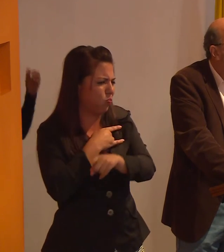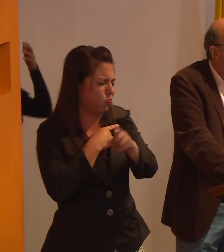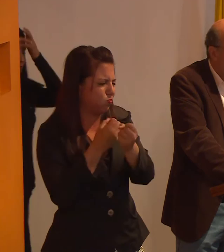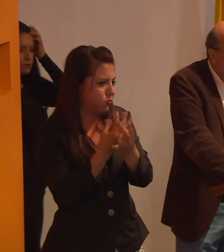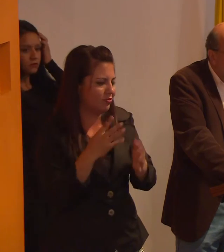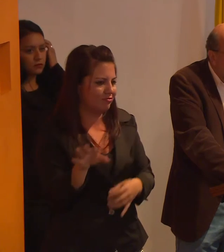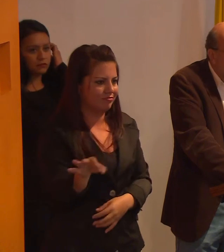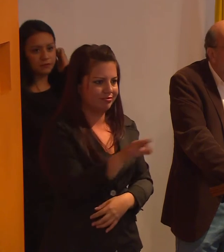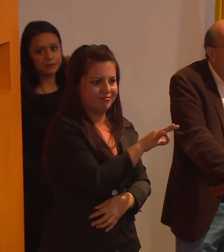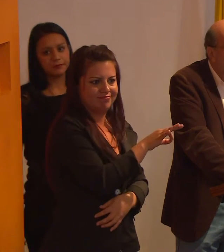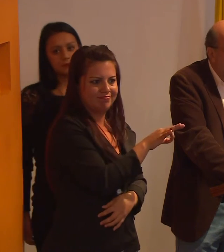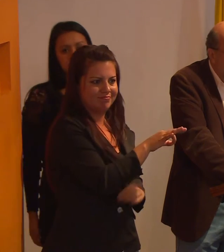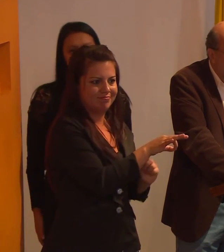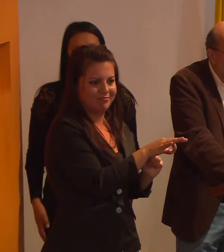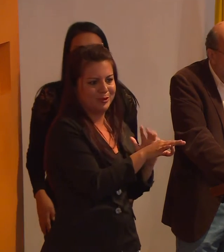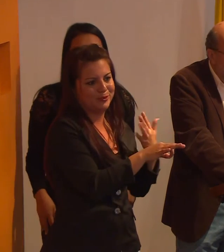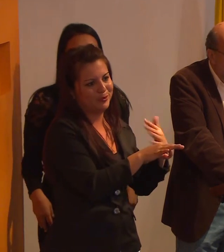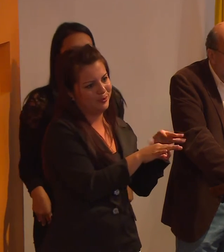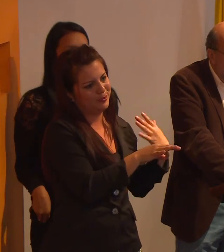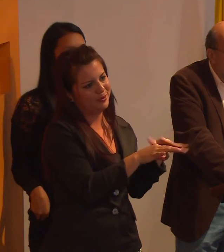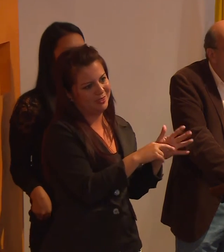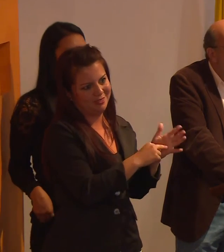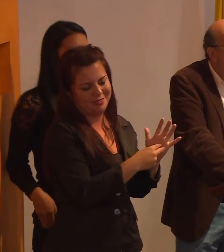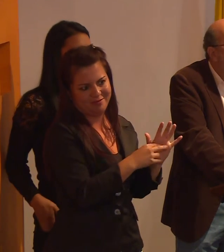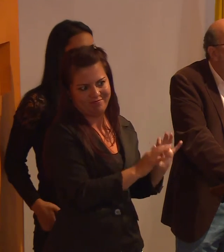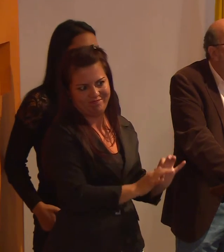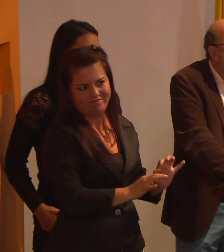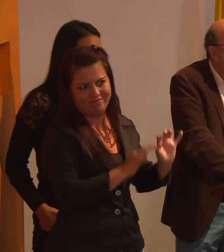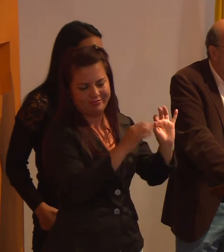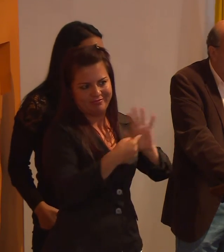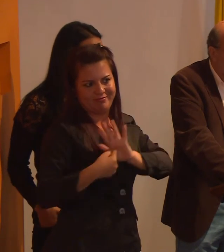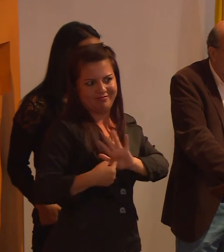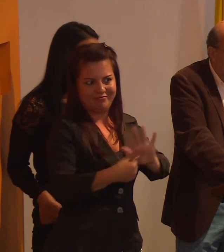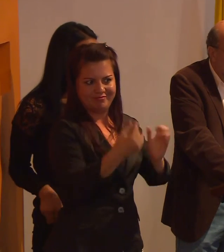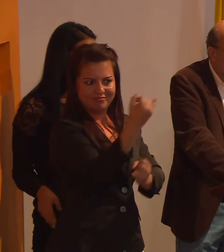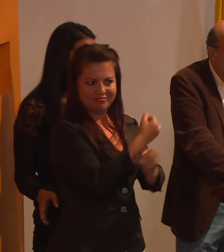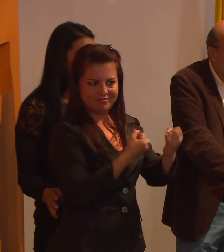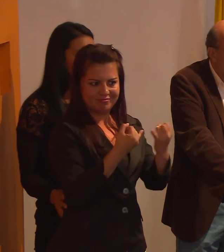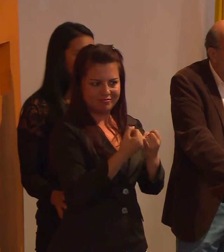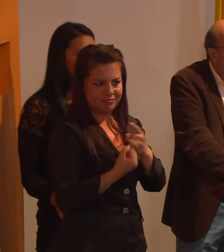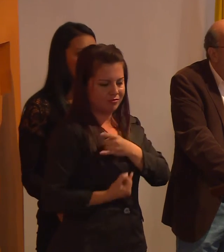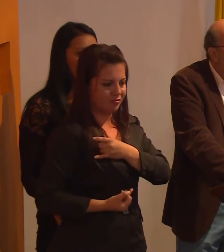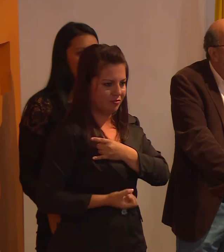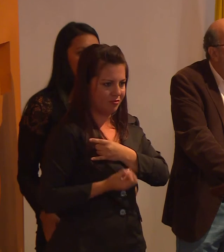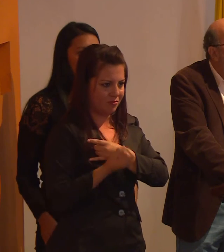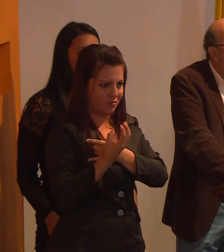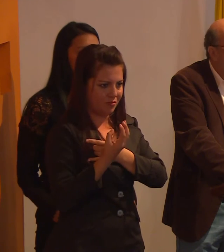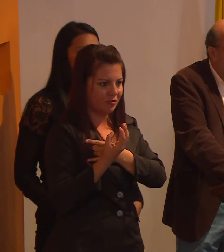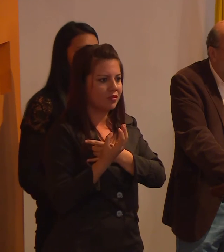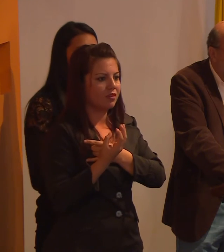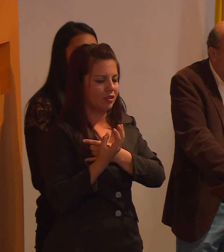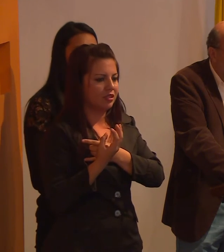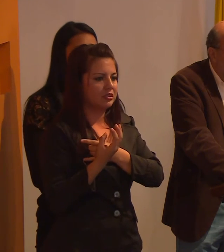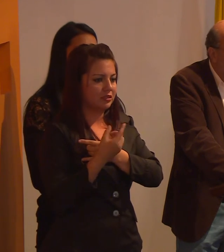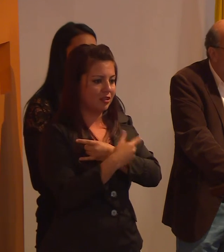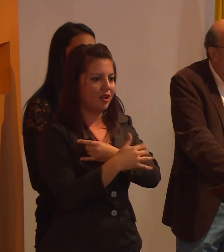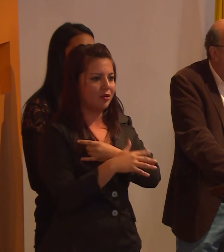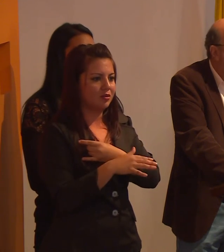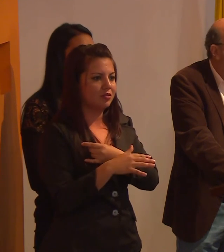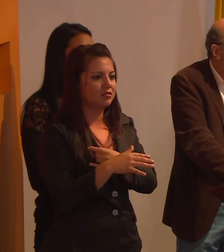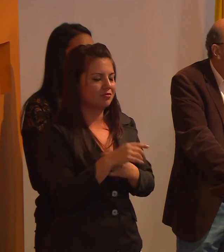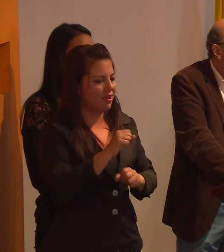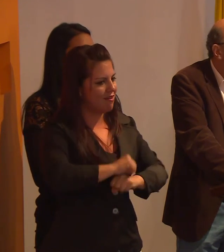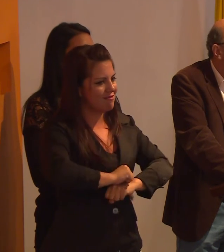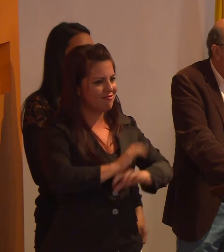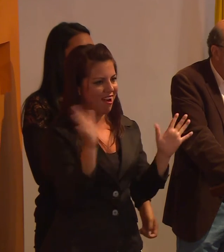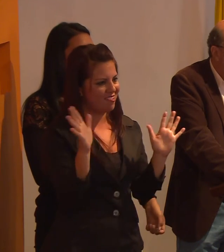universidades. El prestigio de la Universidad Pedagógica Nacional quedó en esta ocasión en